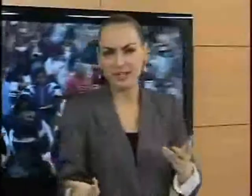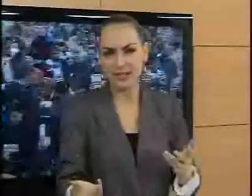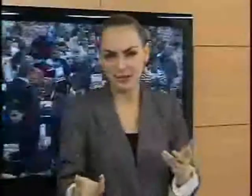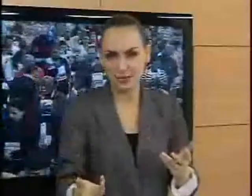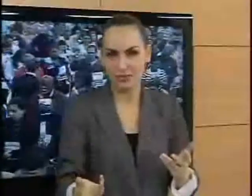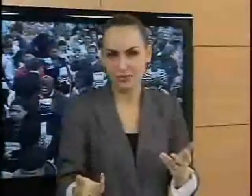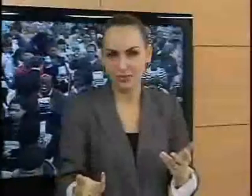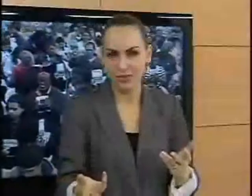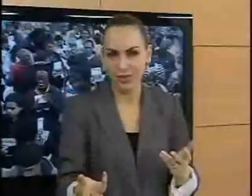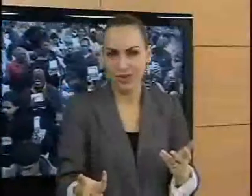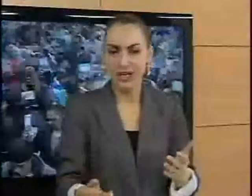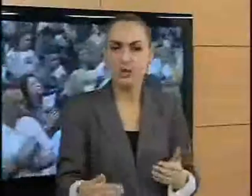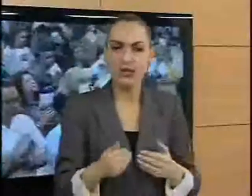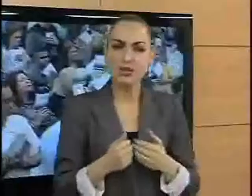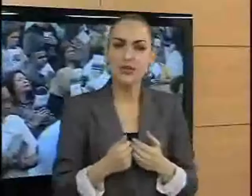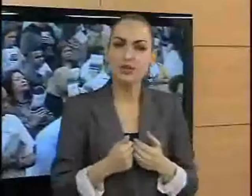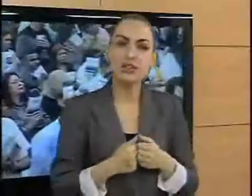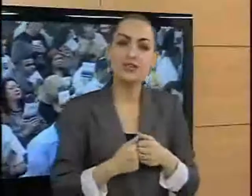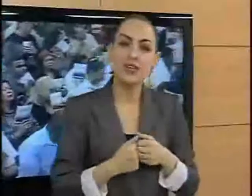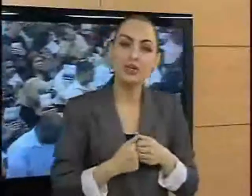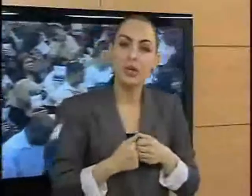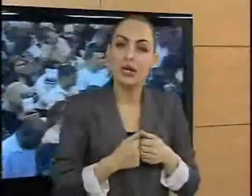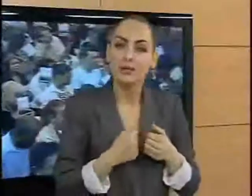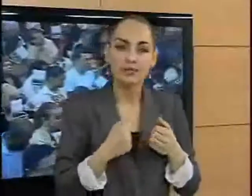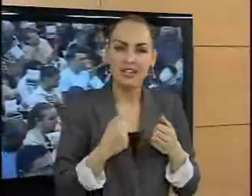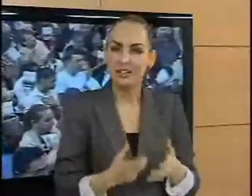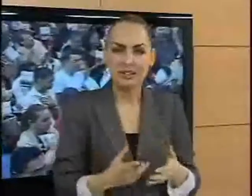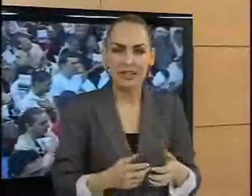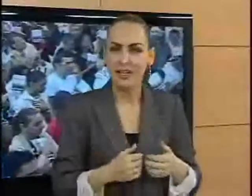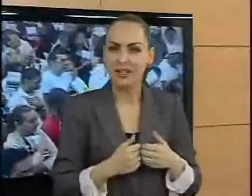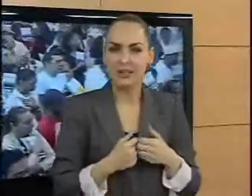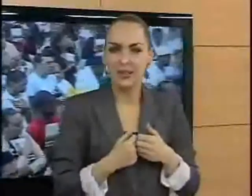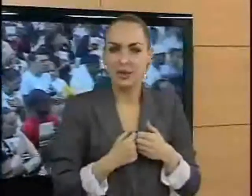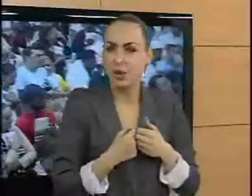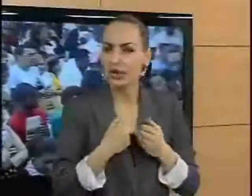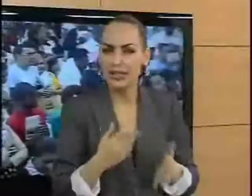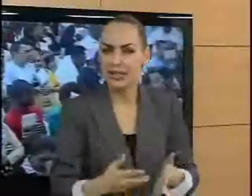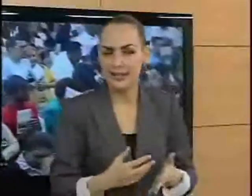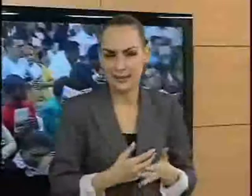ação. E quantas pessoas que têm feito besteiras,